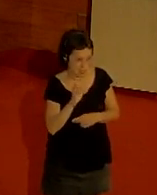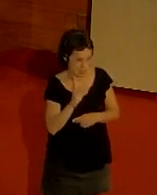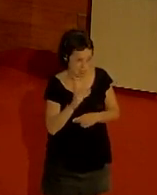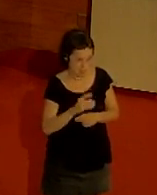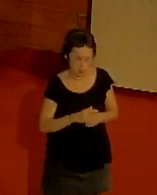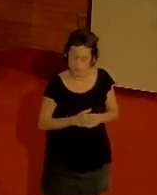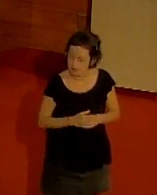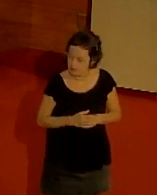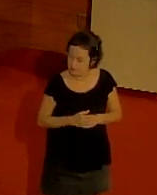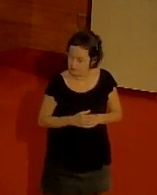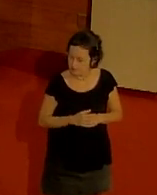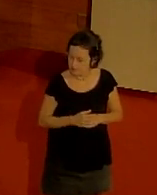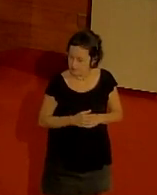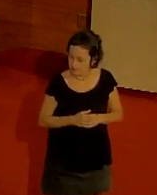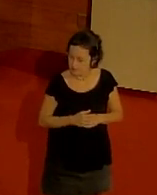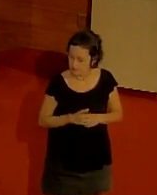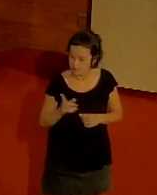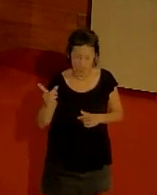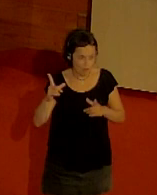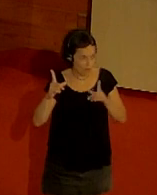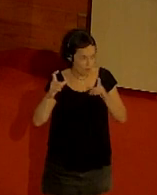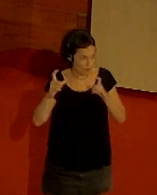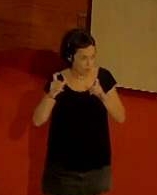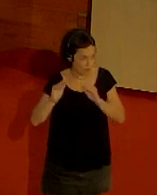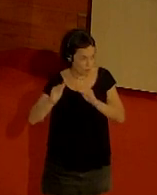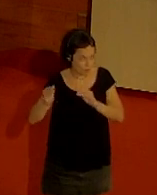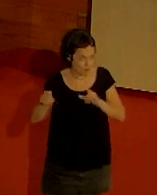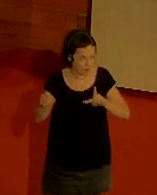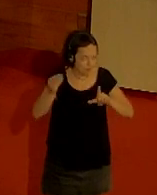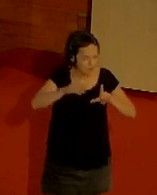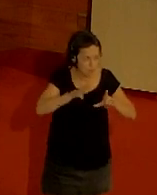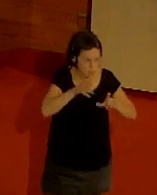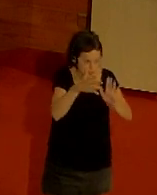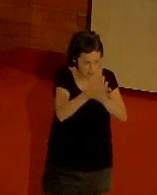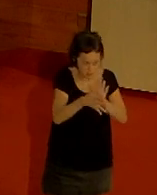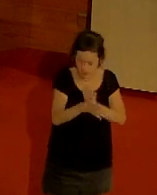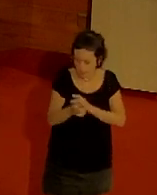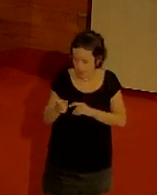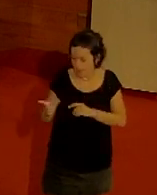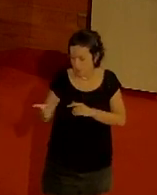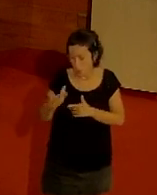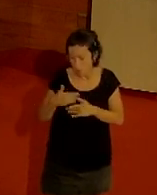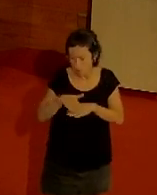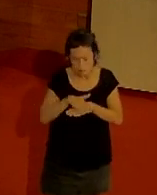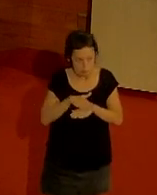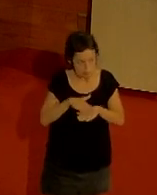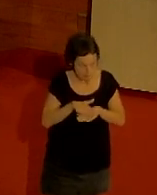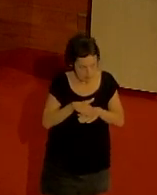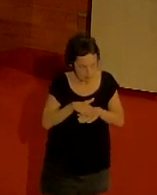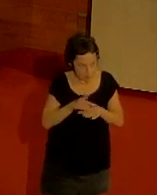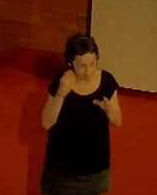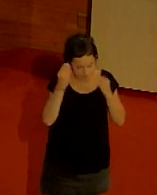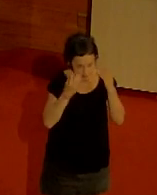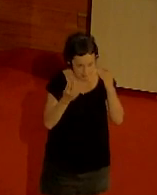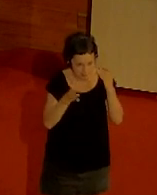Os voy a contar por qué he incluido una fotografía de él. Aquí digo, con perdón, debemos pensar, porque lo que os decía antes es que no